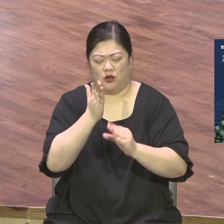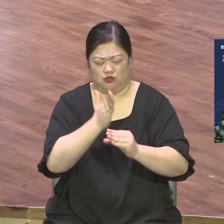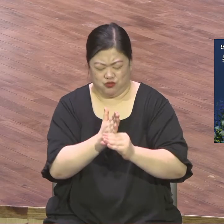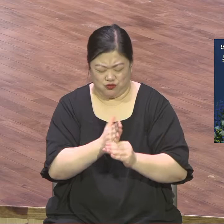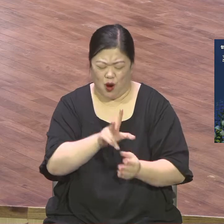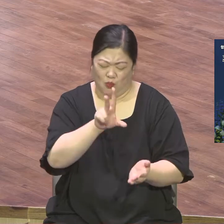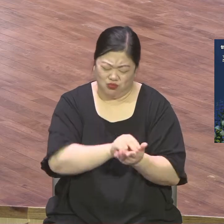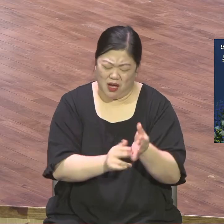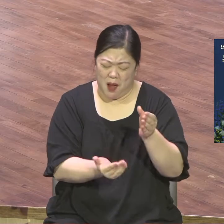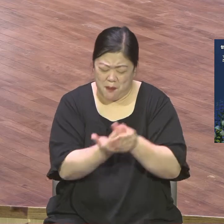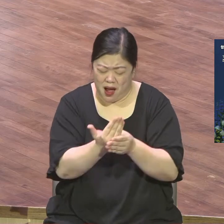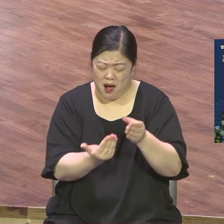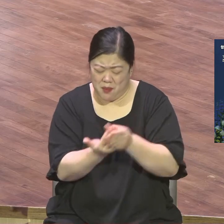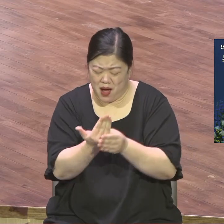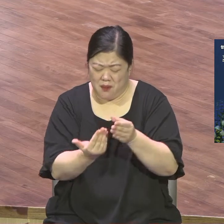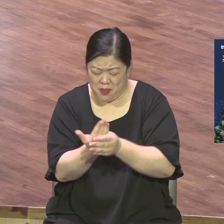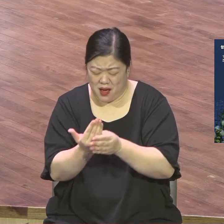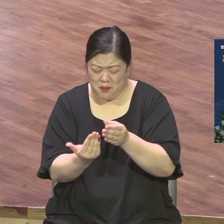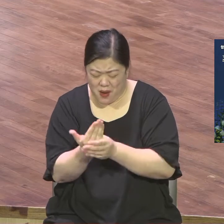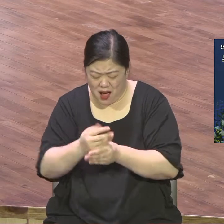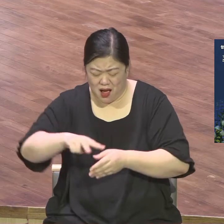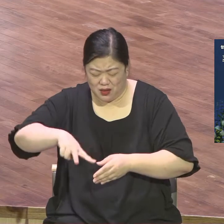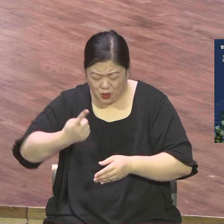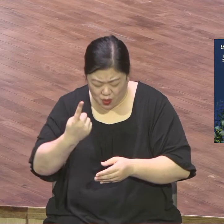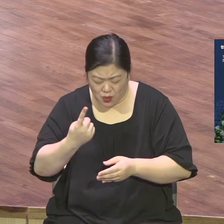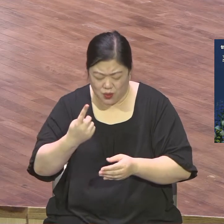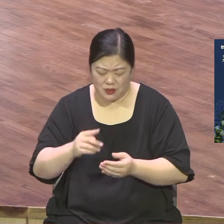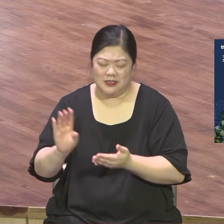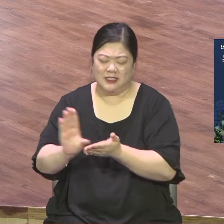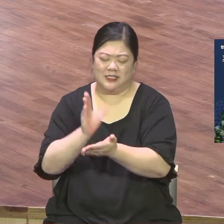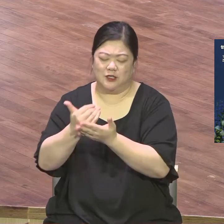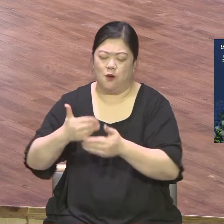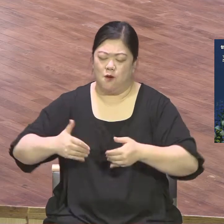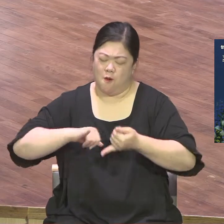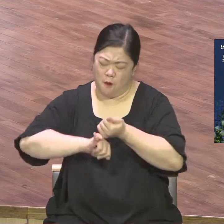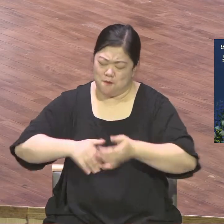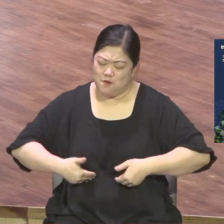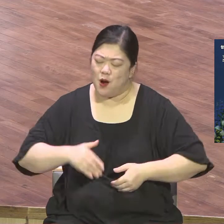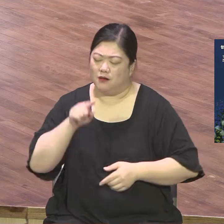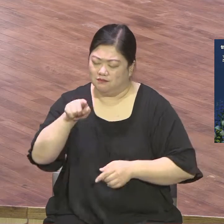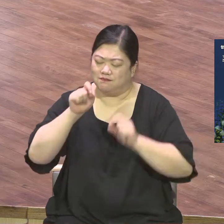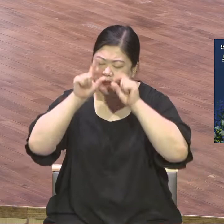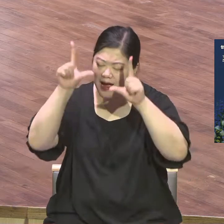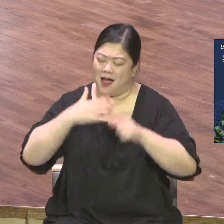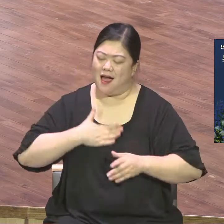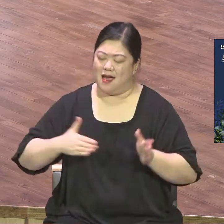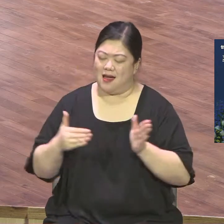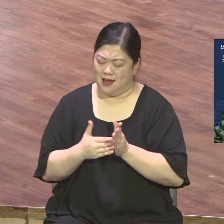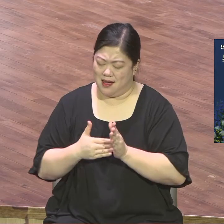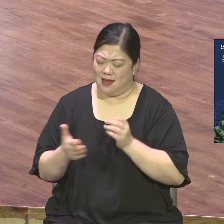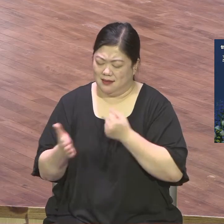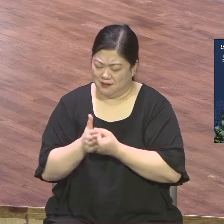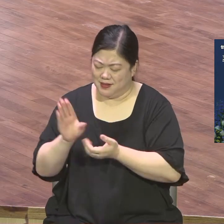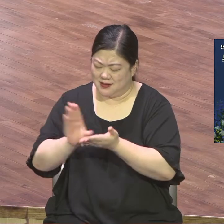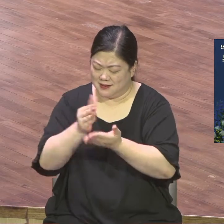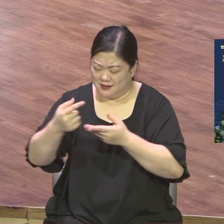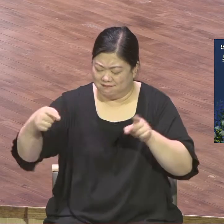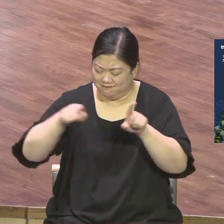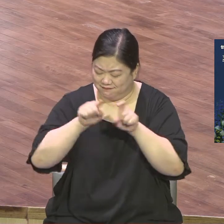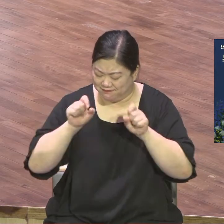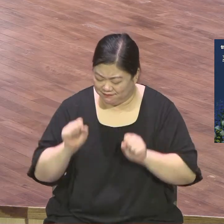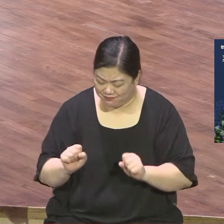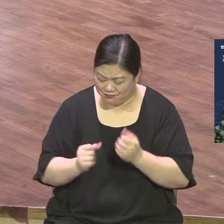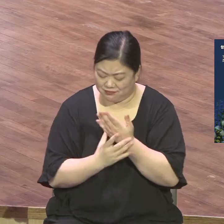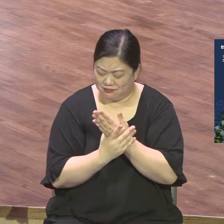문제 모든 것 완벽하지 않기 때문에 그리스도가 필요한 줄 알고 모두 다 그리스도 안에서 아름다운